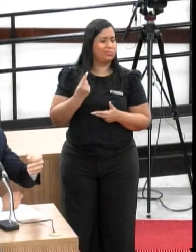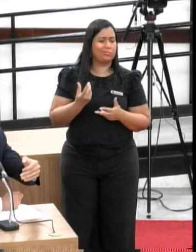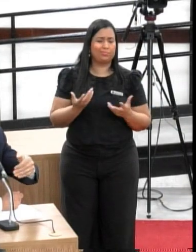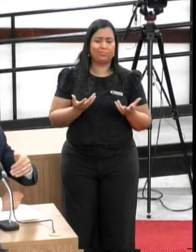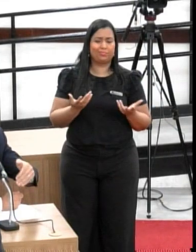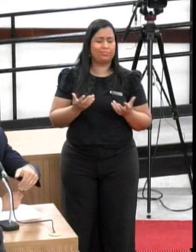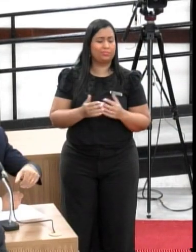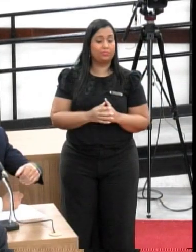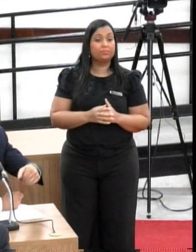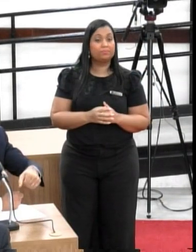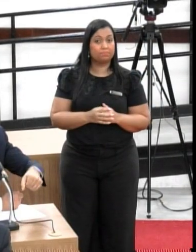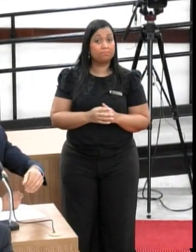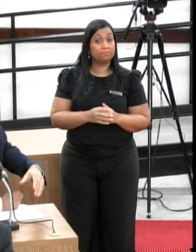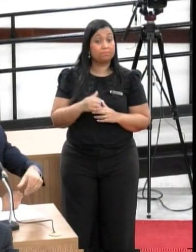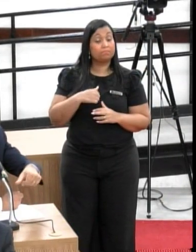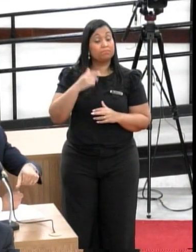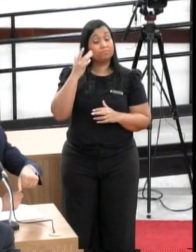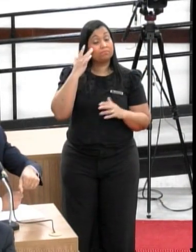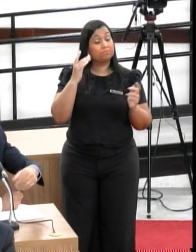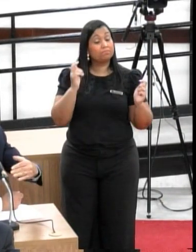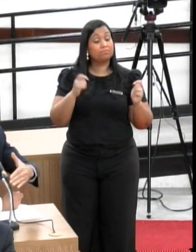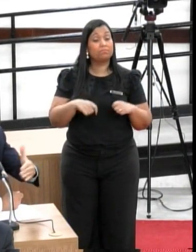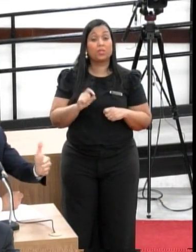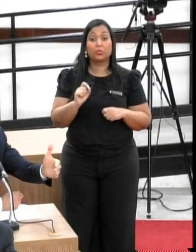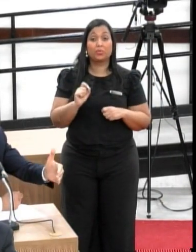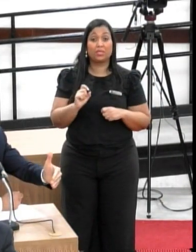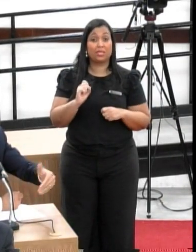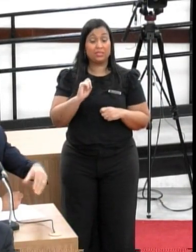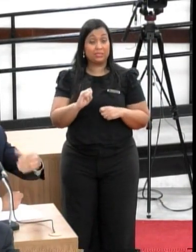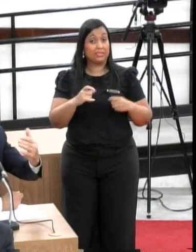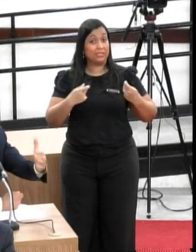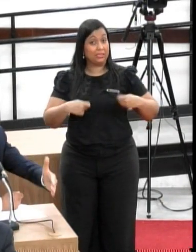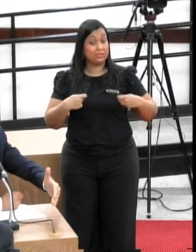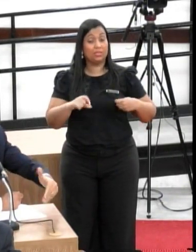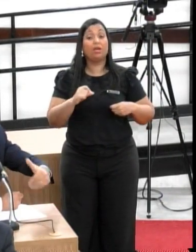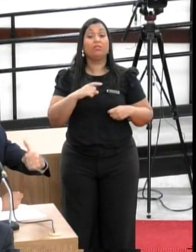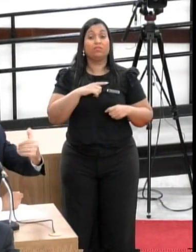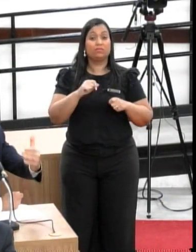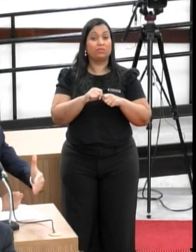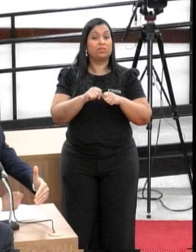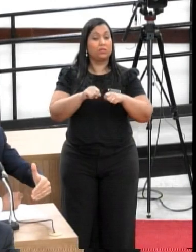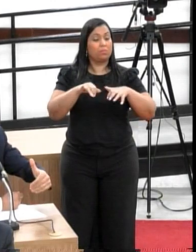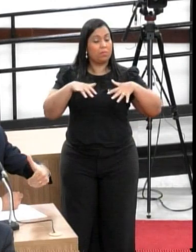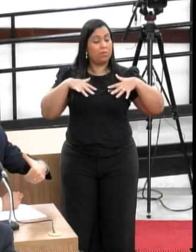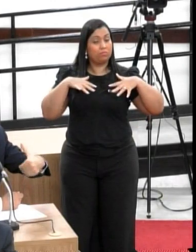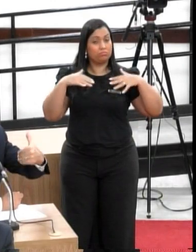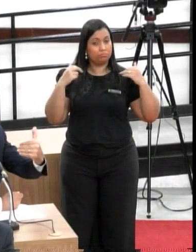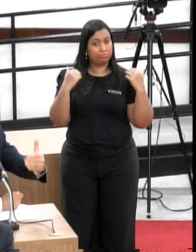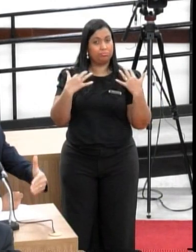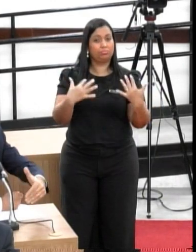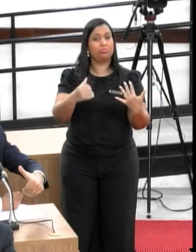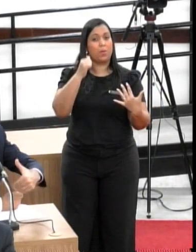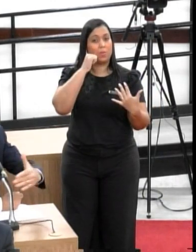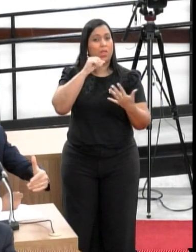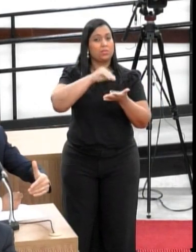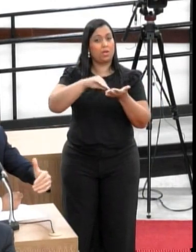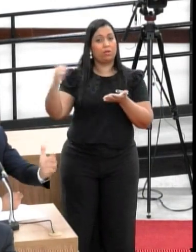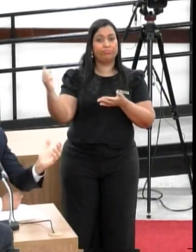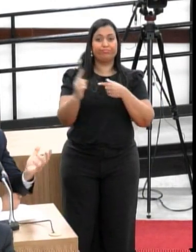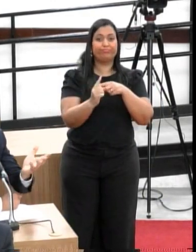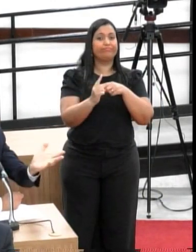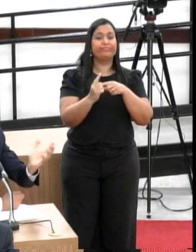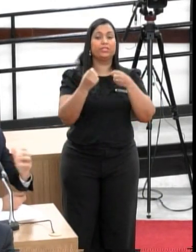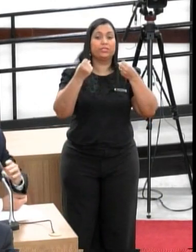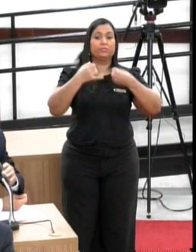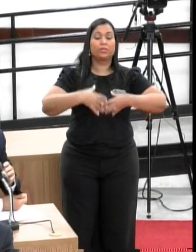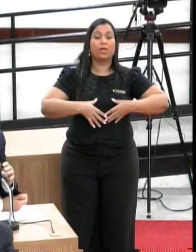entendeu? Então, eu acho que vale a pena até, se for necessário, uma audiência pública, trazer aqui a secretária, sabe?